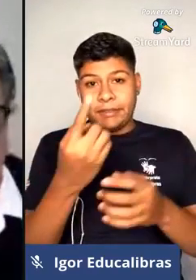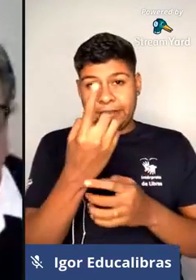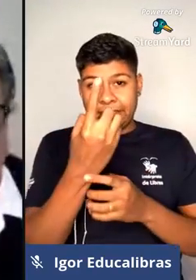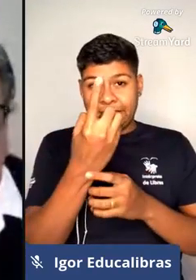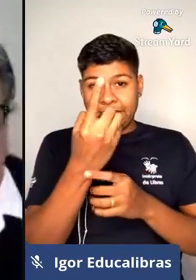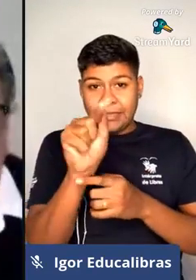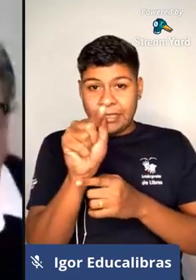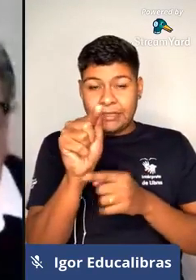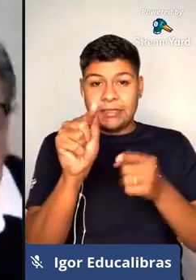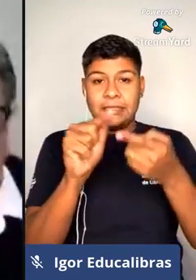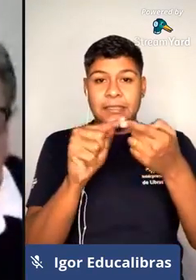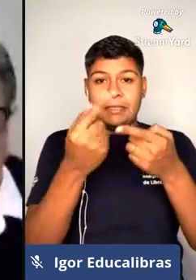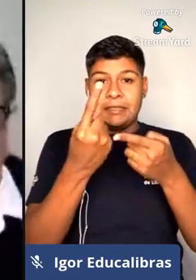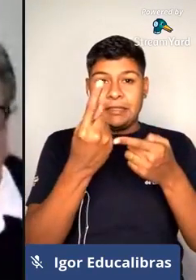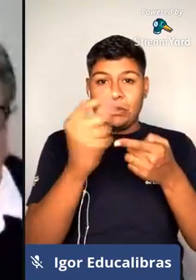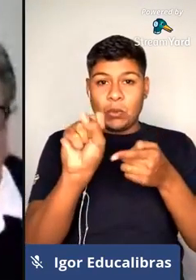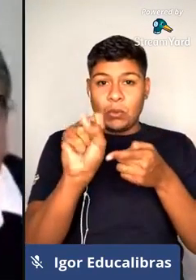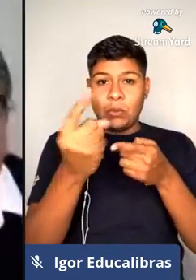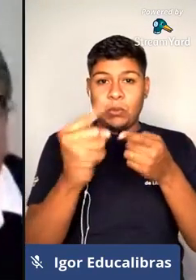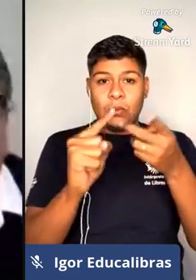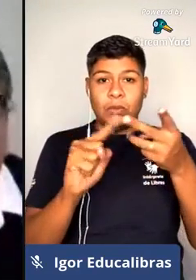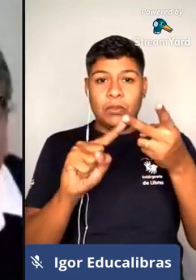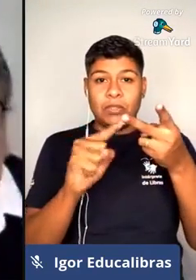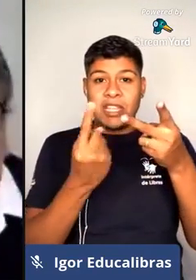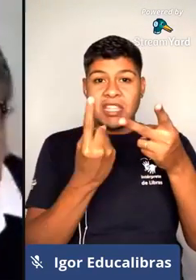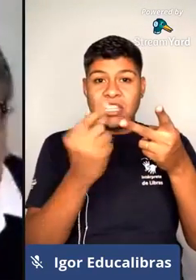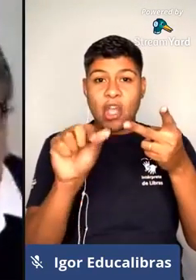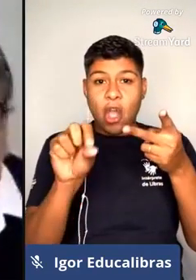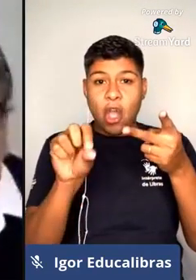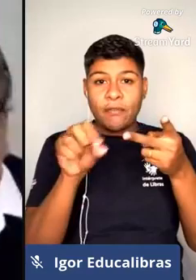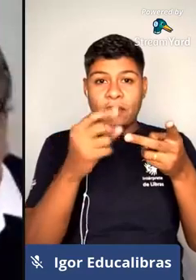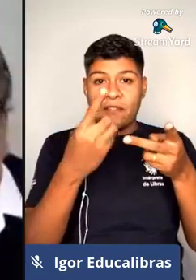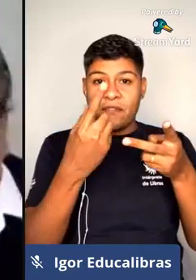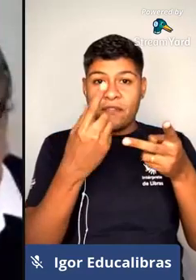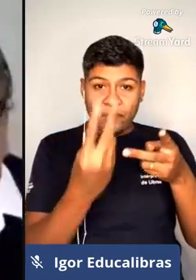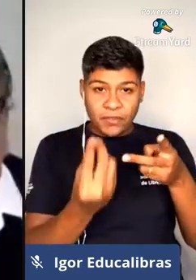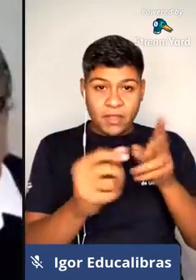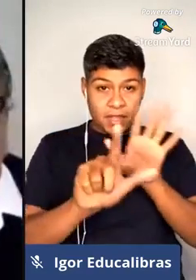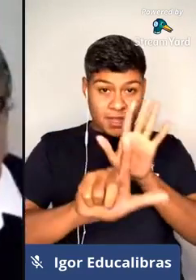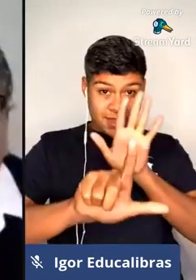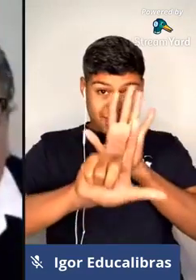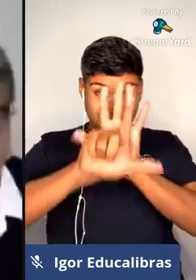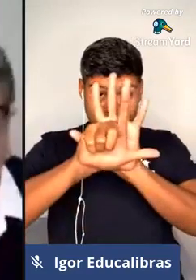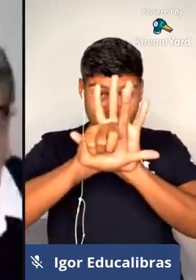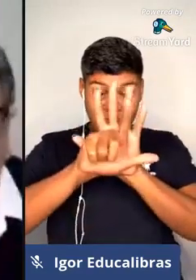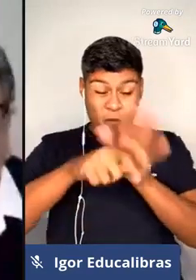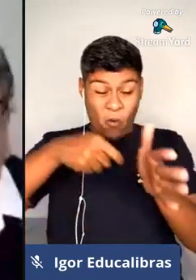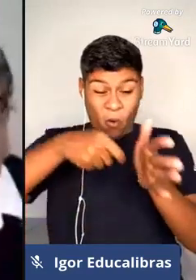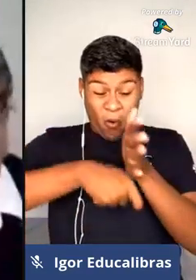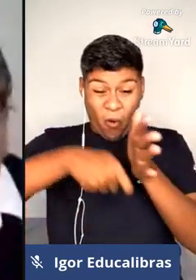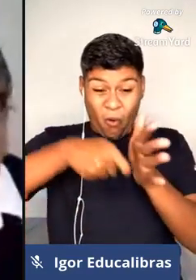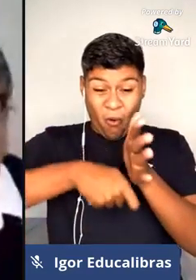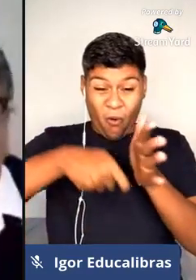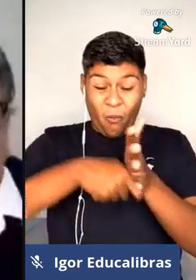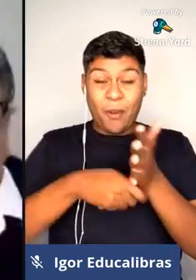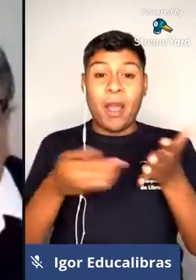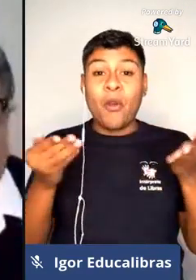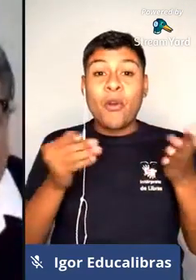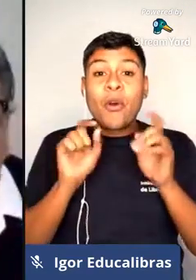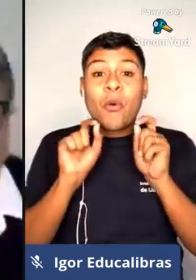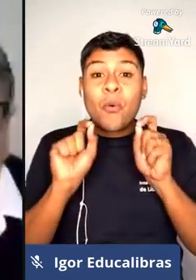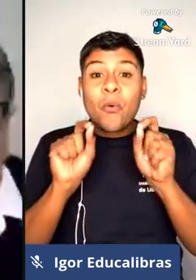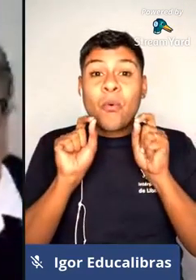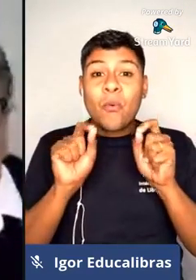17, 18, 19 e 20, o Executivo e o Legislativo se obrigam agora a